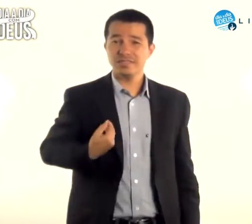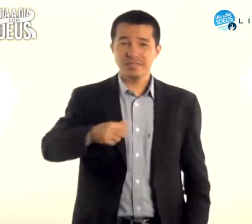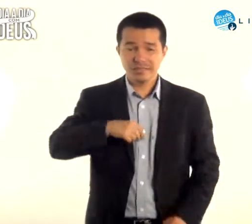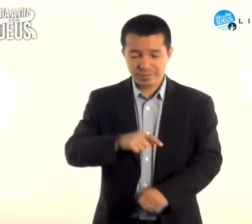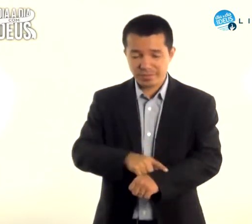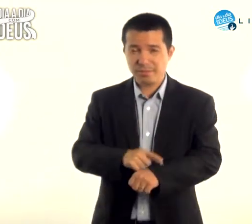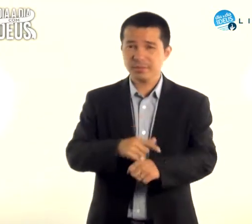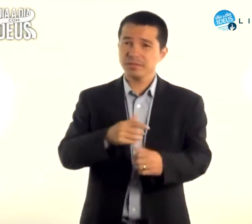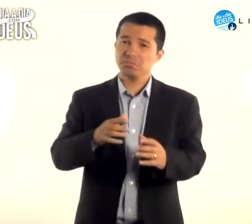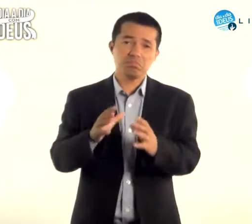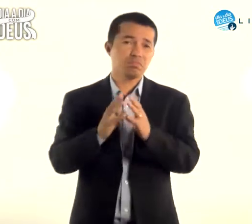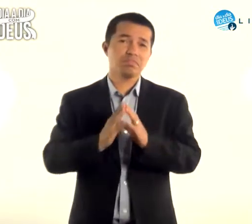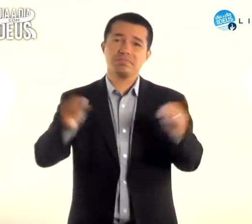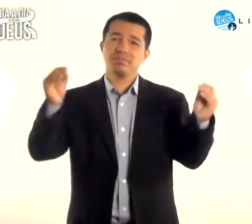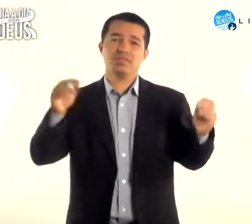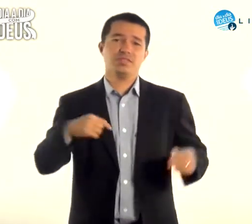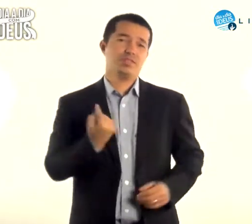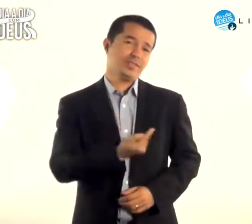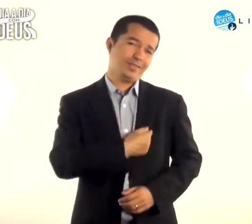tempo é precioso e a gente precisa aproveitar o tempo.